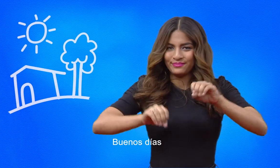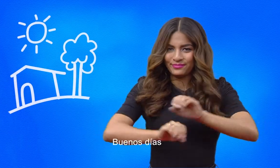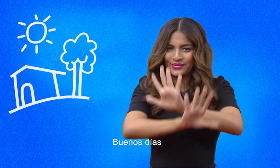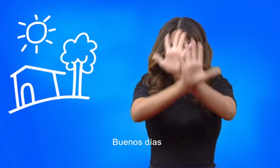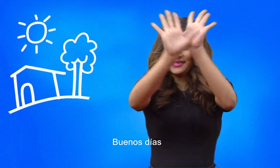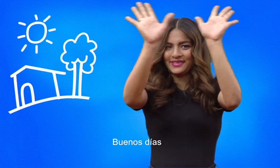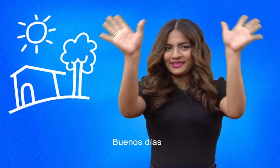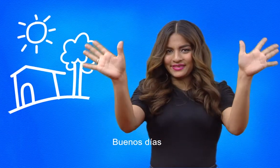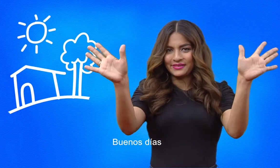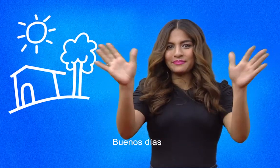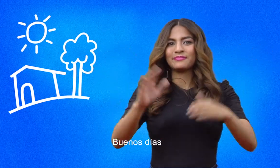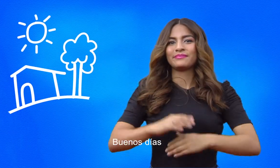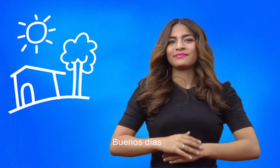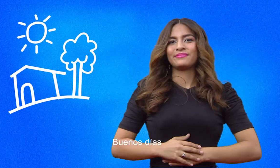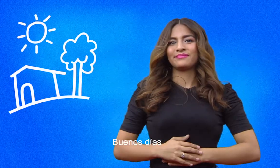Buenos días.